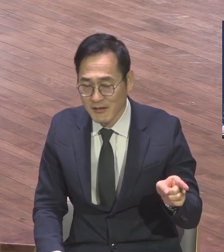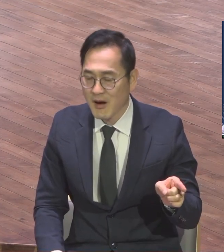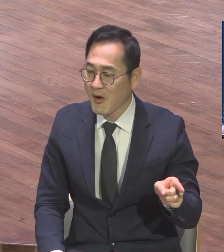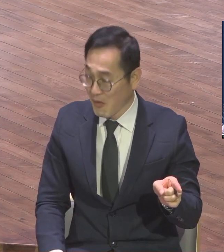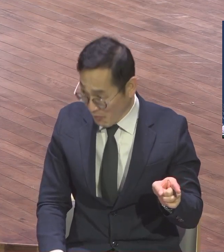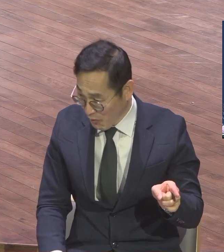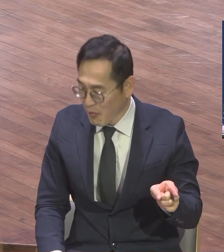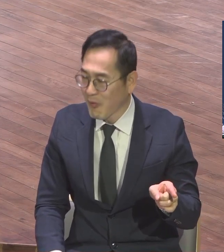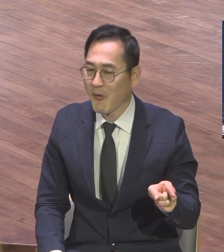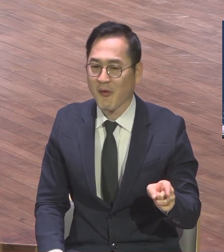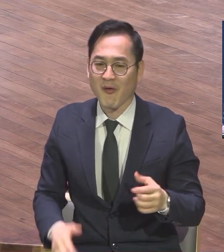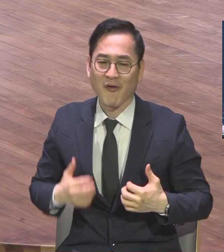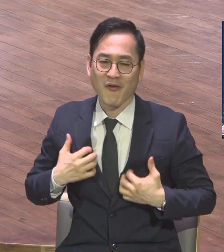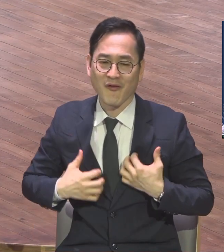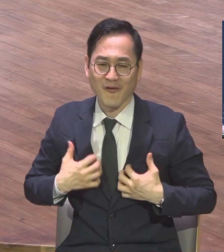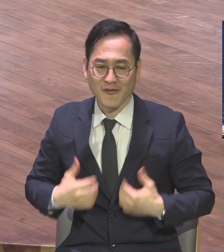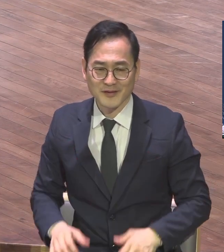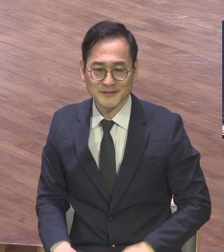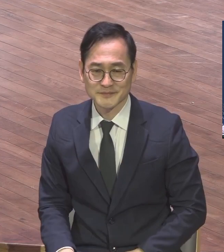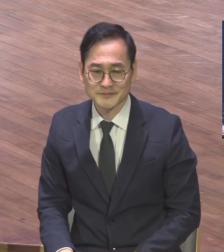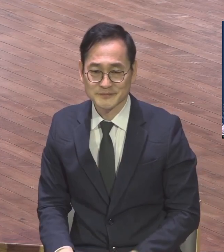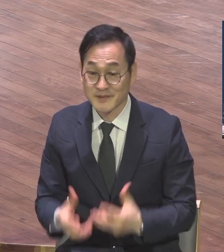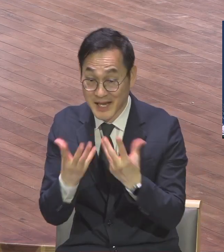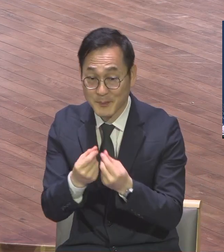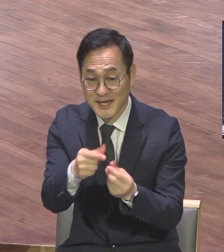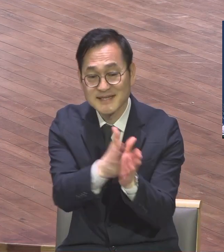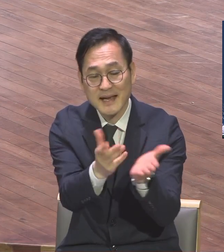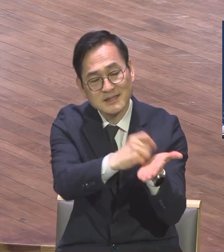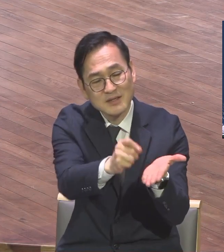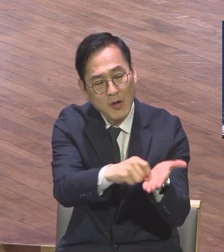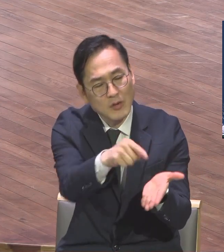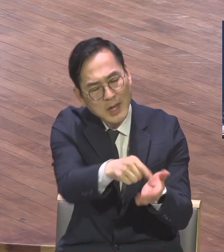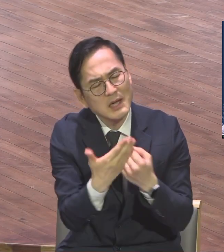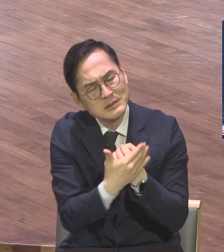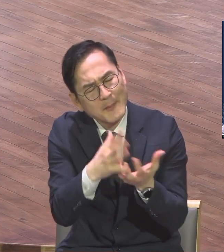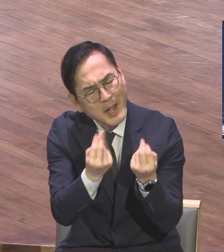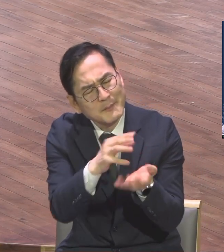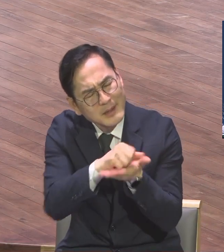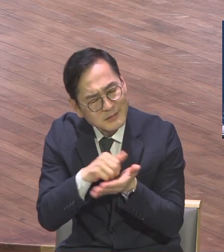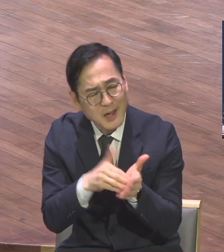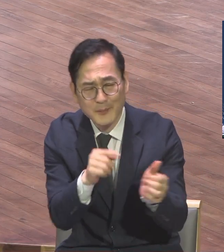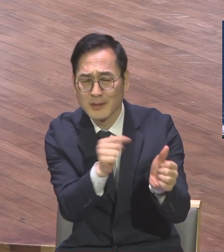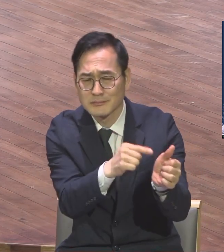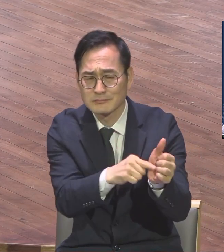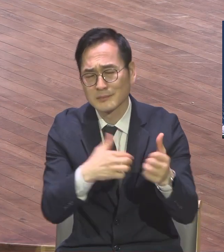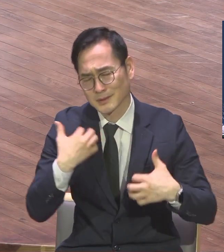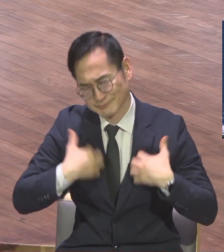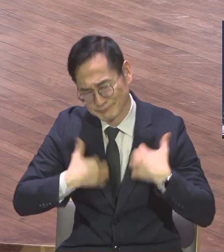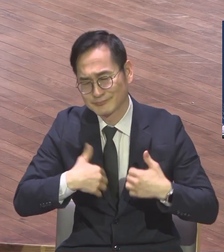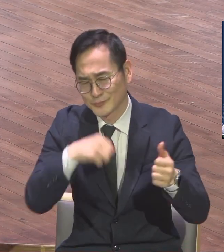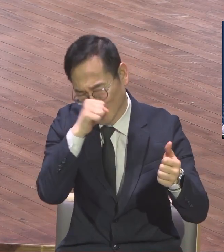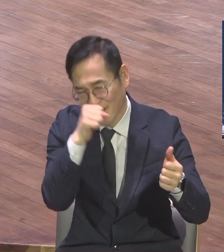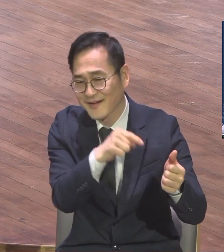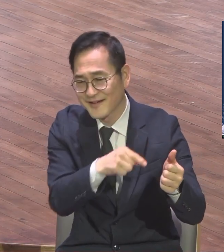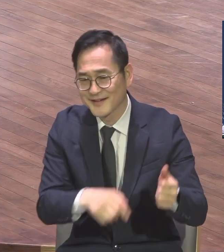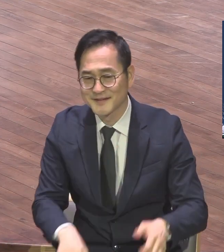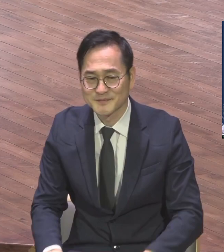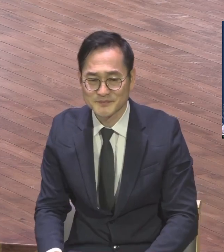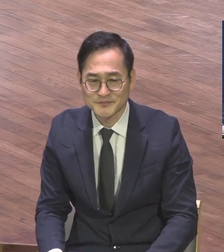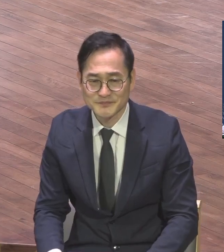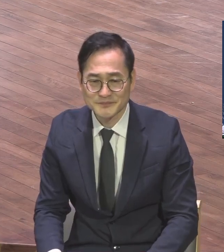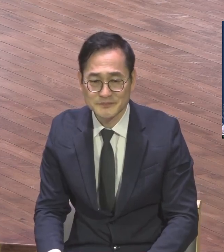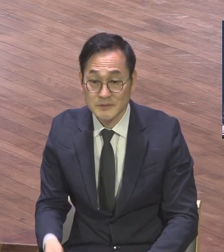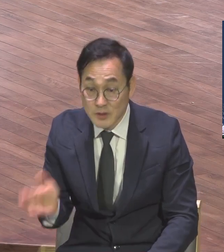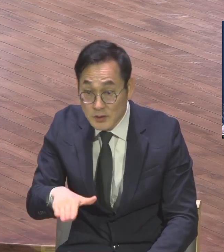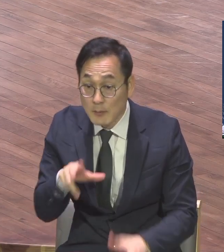여러분 당신의 저서를 읽고 은혜 받았다고 하는데 싫어할 사람 어디 있겠습니까? 그런데 문제는 말을